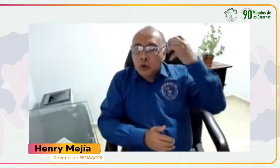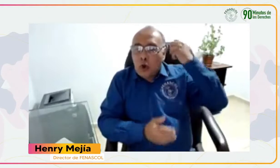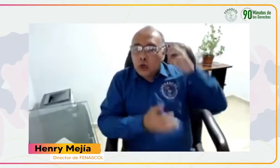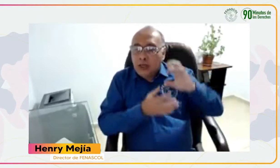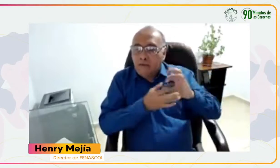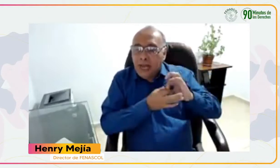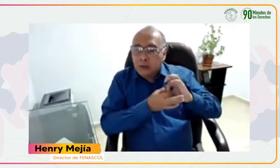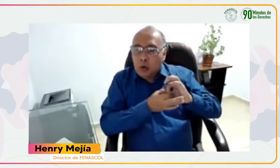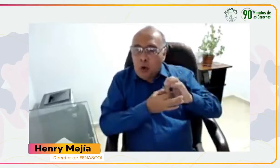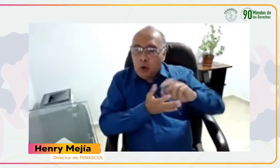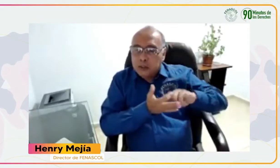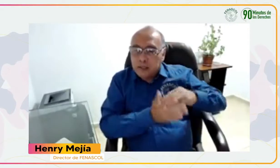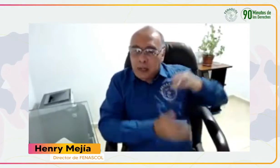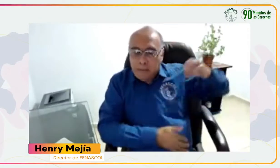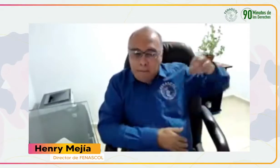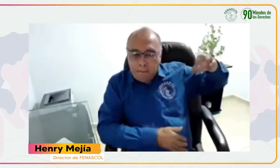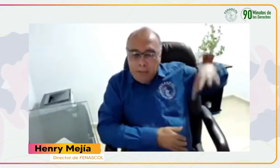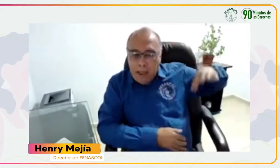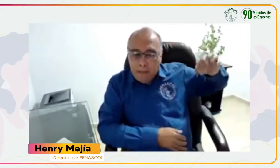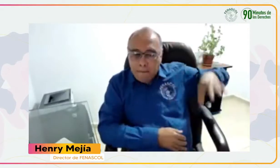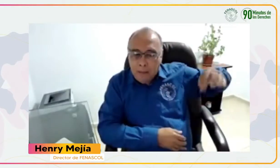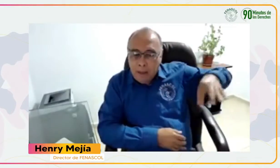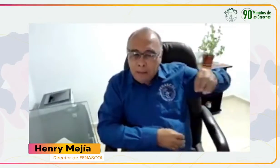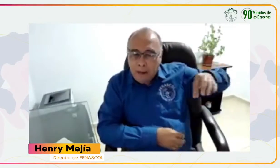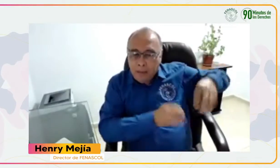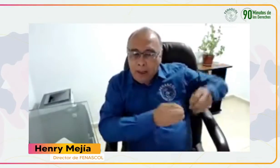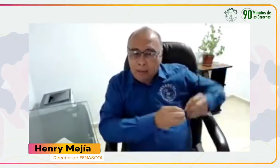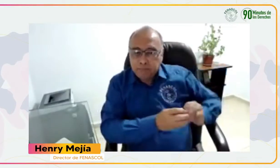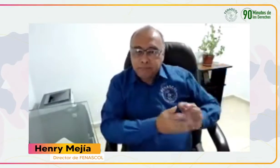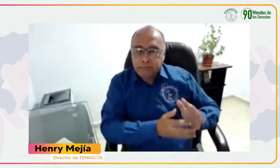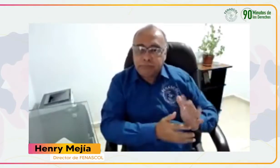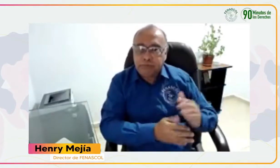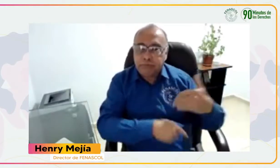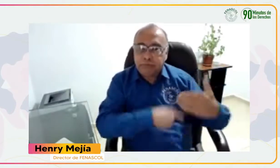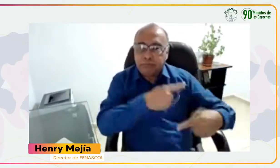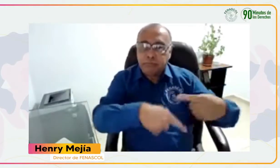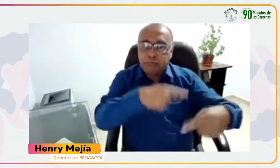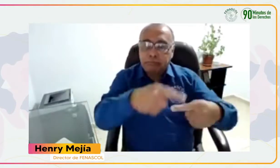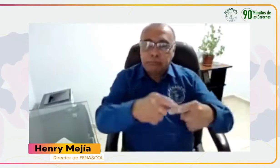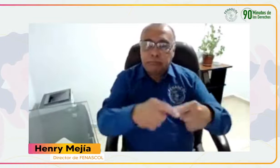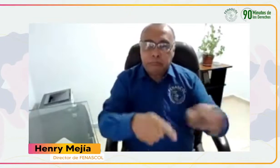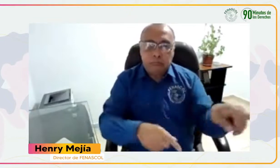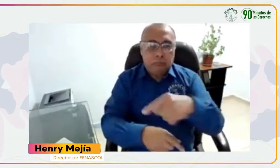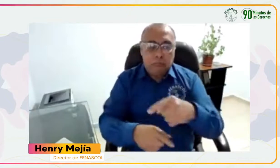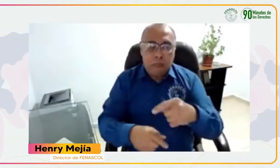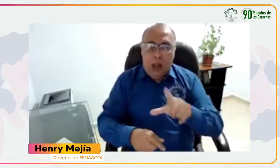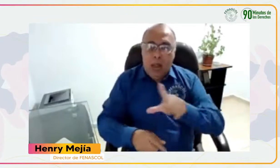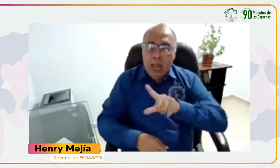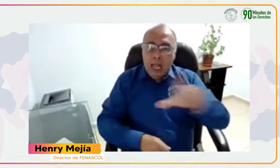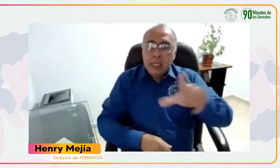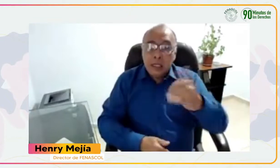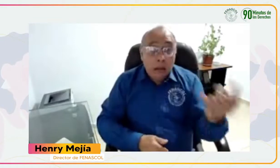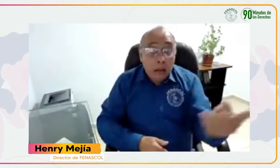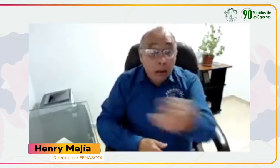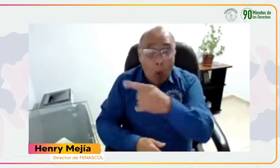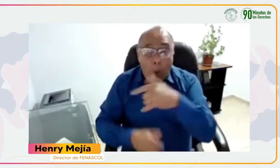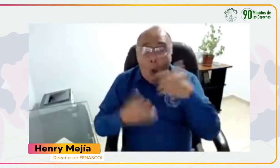estar en este espacio, porque la historia de FENASCOL también ha dejado ver que se dejaron semillas que fueron